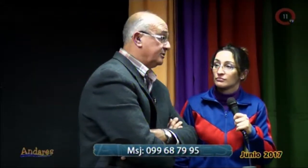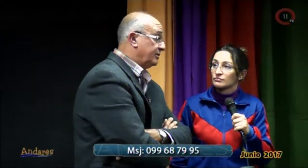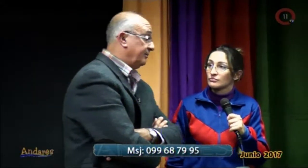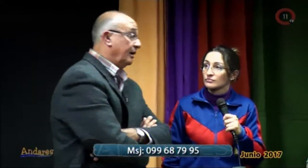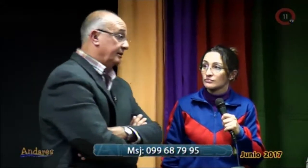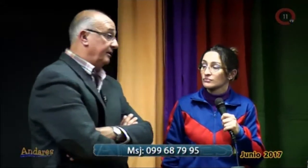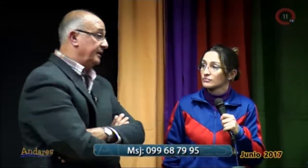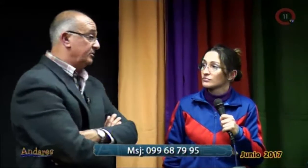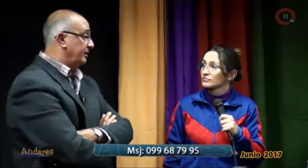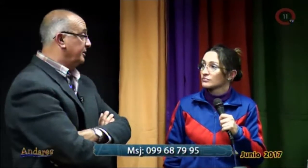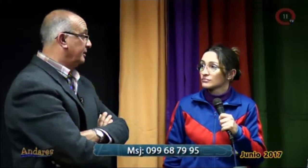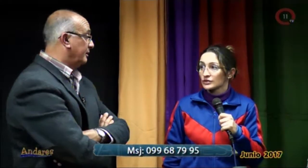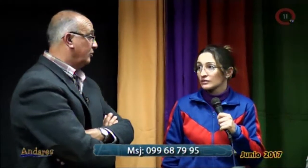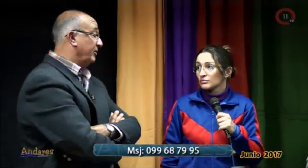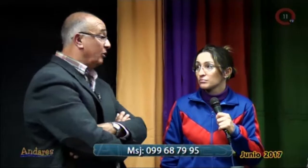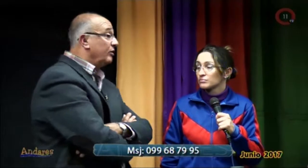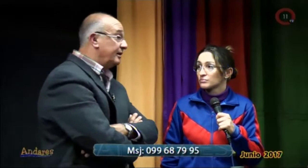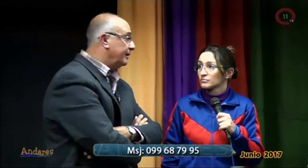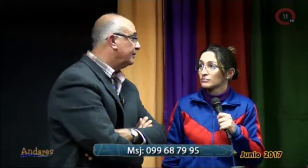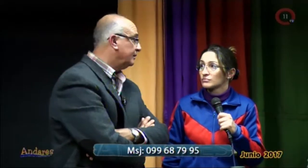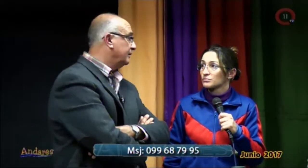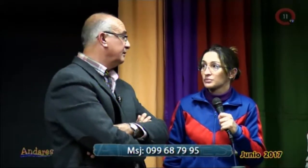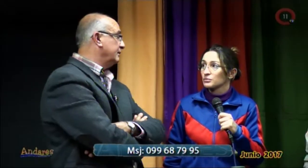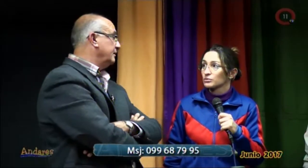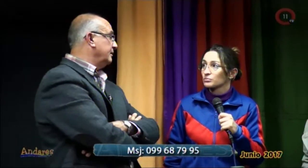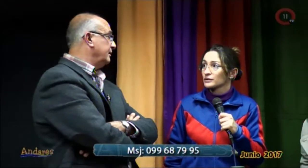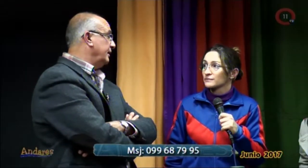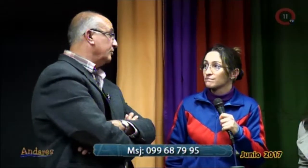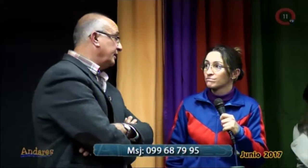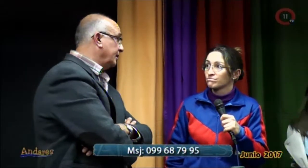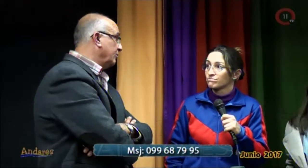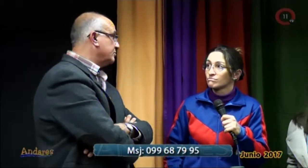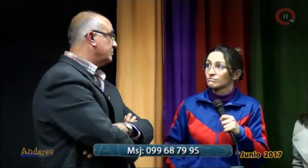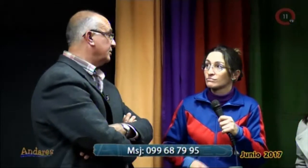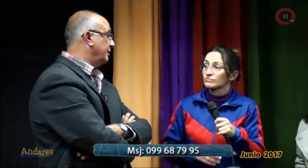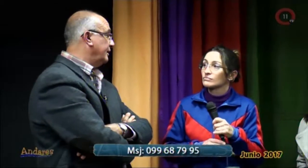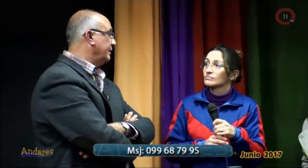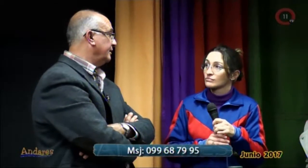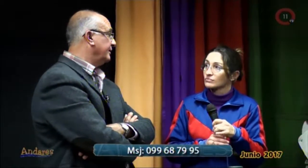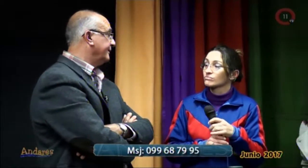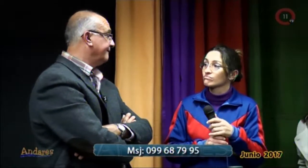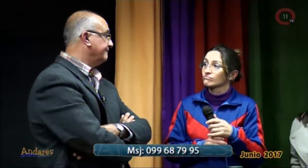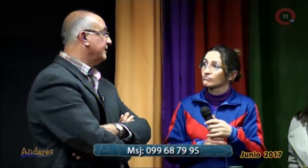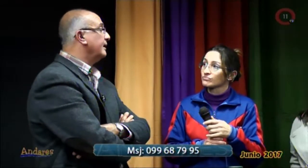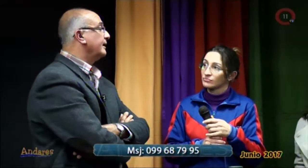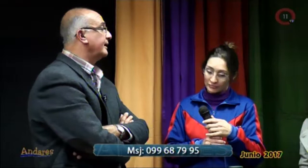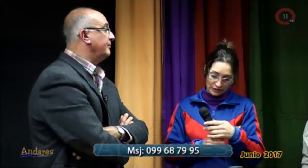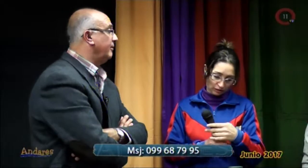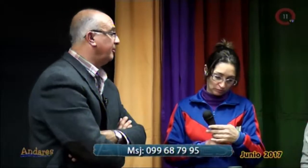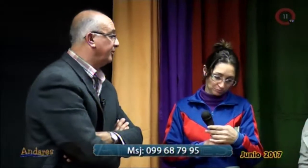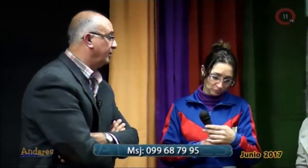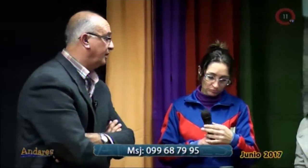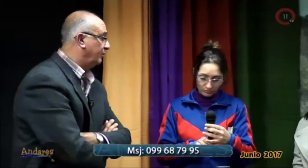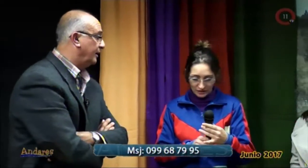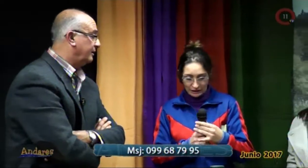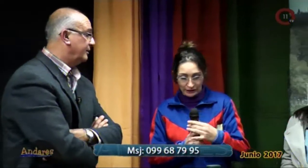pueden hacer un trámite Deben de hacer un trámite Sí, sí Pueden, no Deben Sí, por supuesto Y no tienen quien los Entiendo ¿Qué más